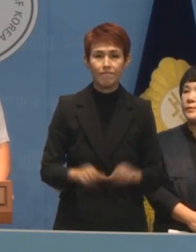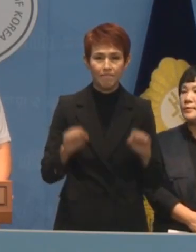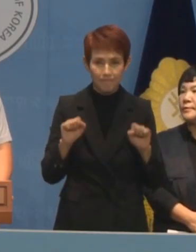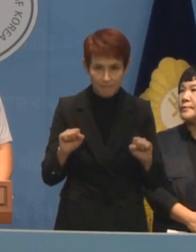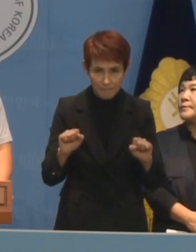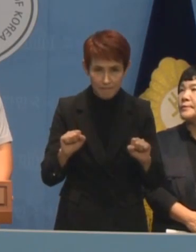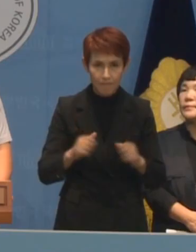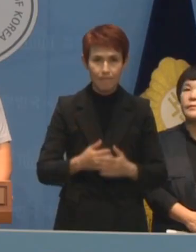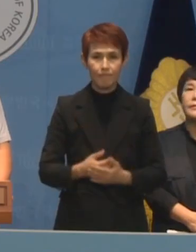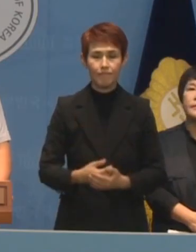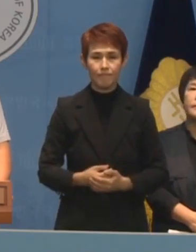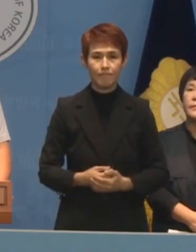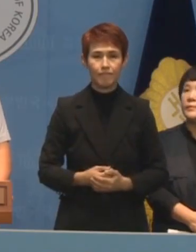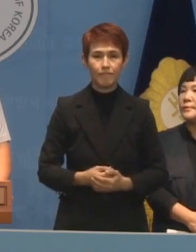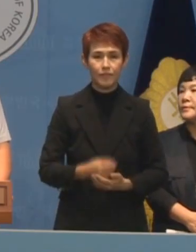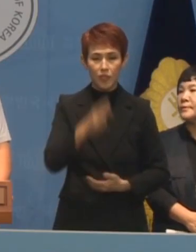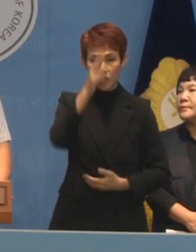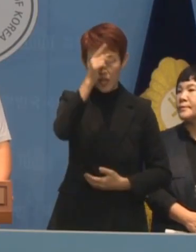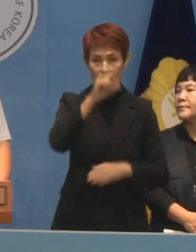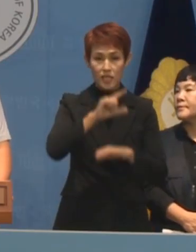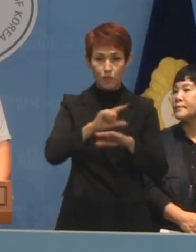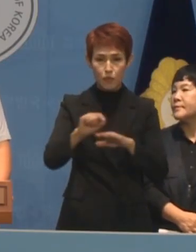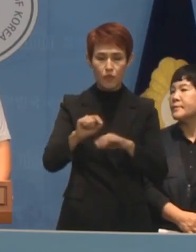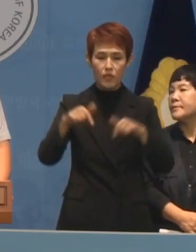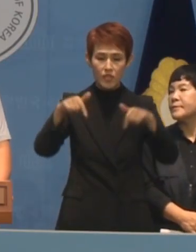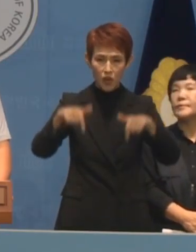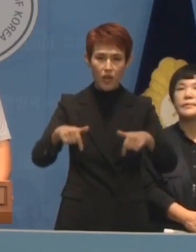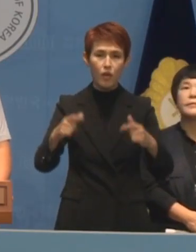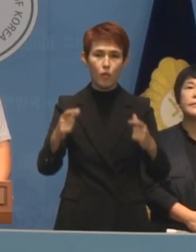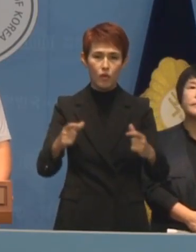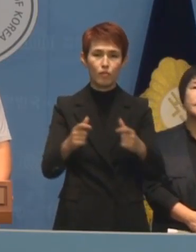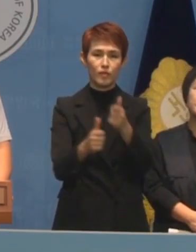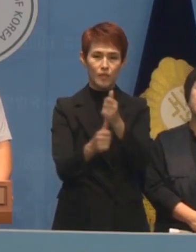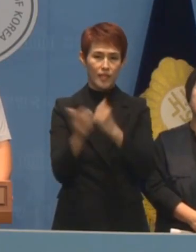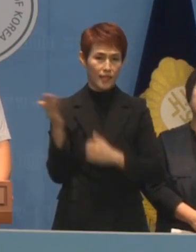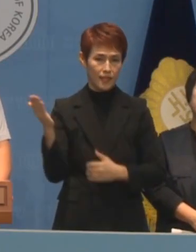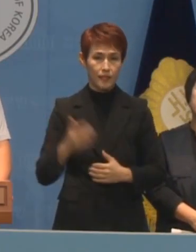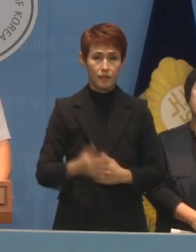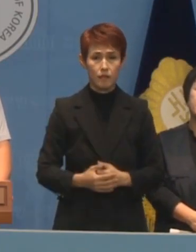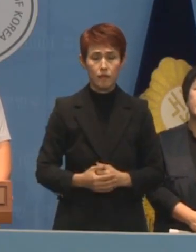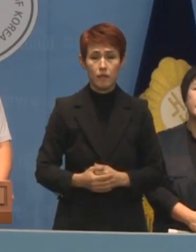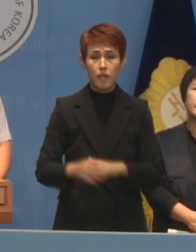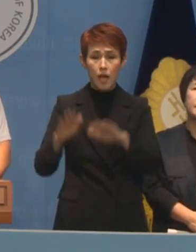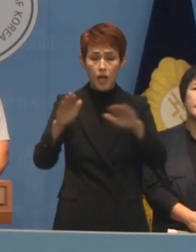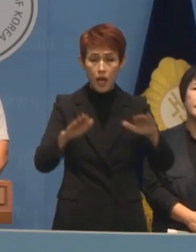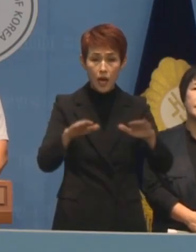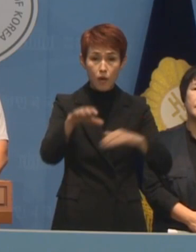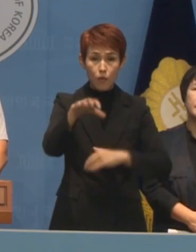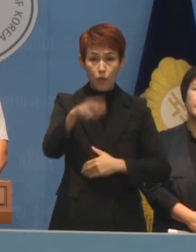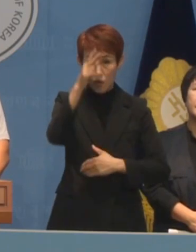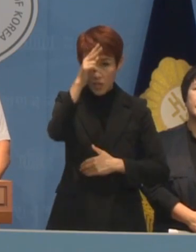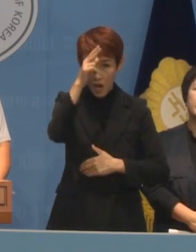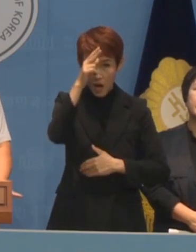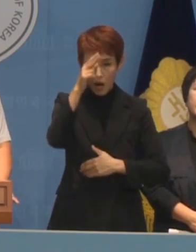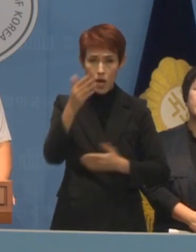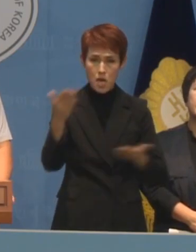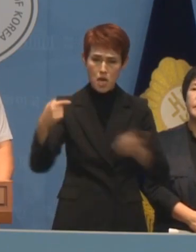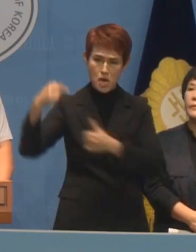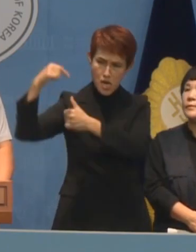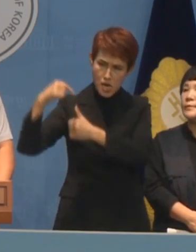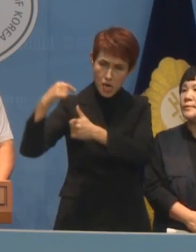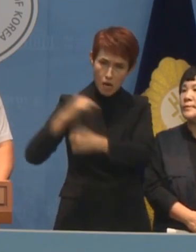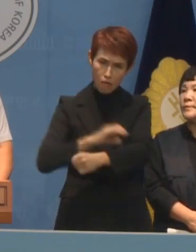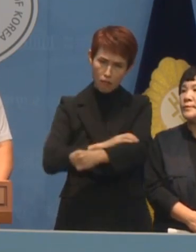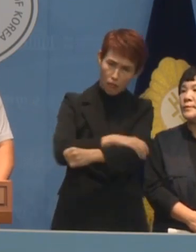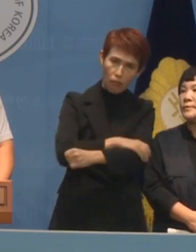안녕하십니까. 해양수산부 청원경찰지부 서해권 부지부장 김보성입니다. 해양수산부 청원경찰은 부당한 업무 지시와 갑질에